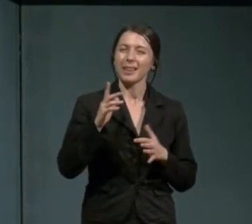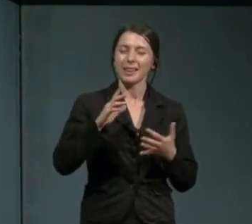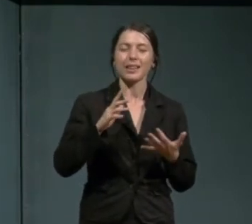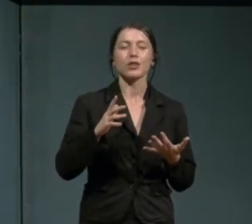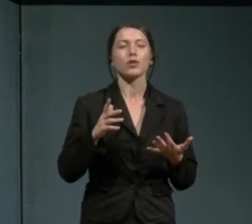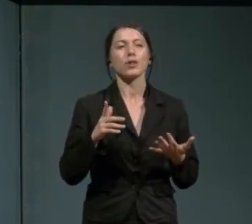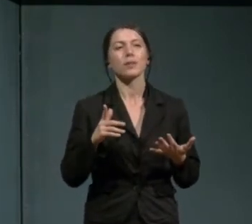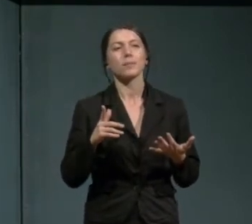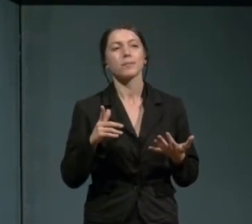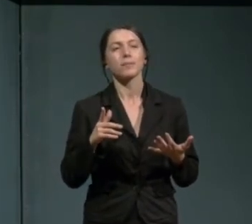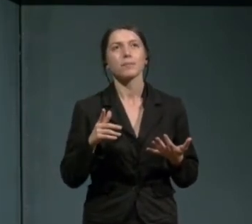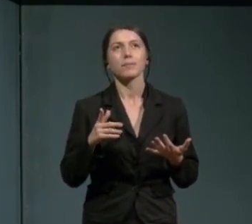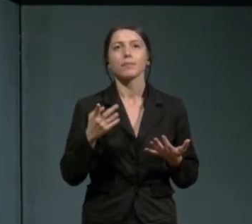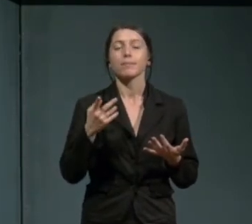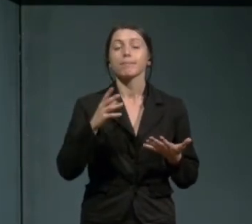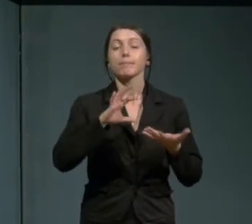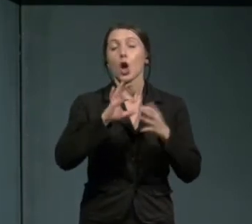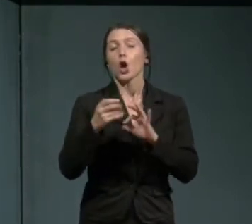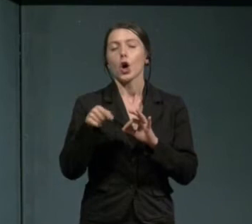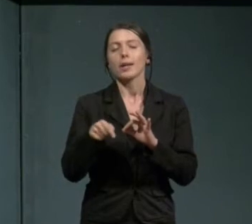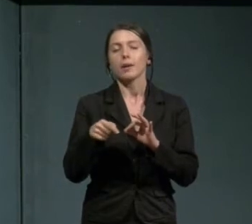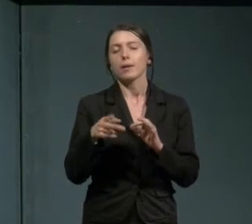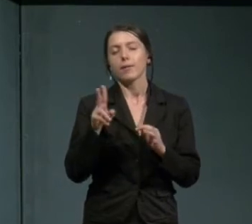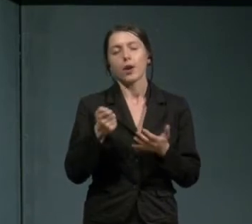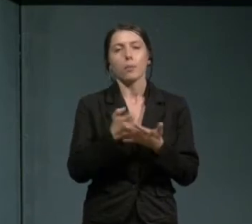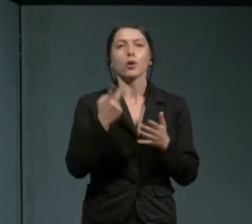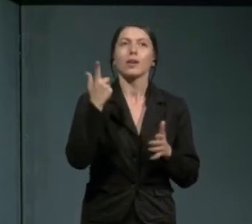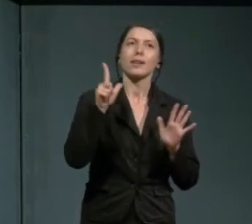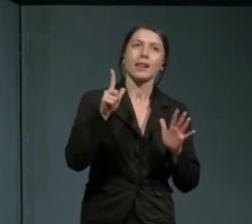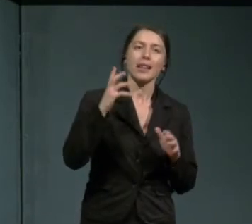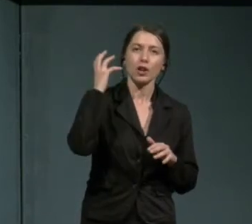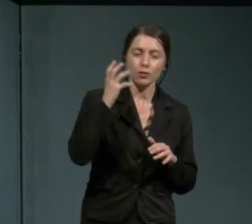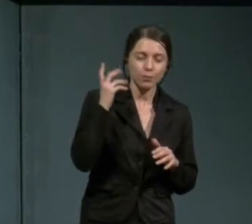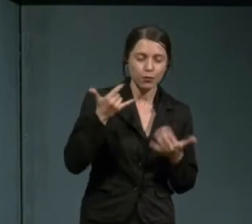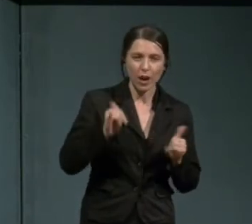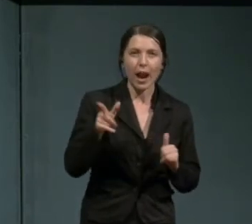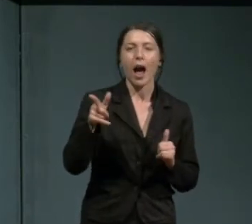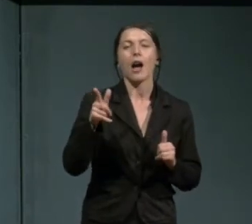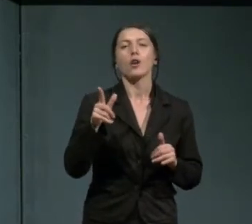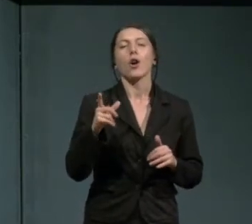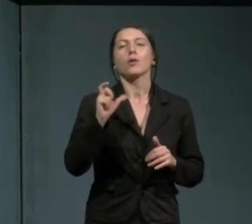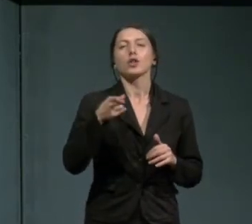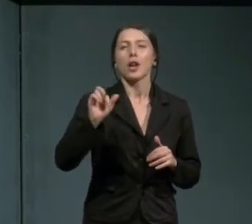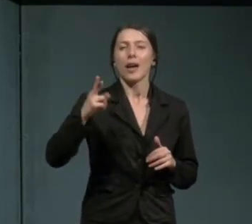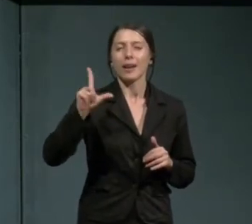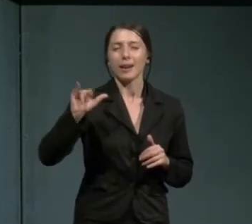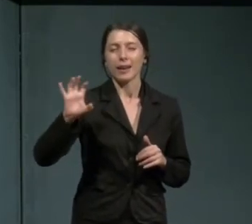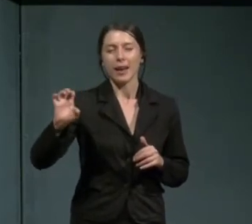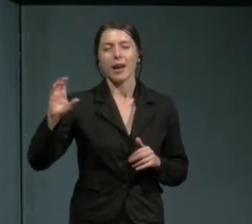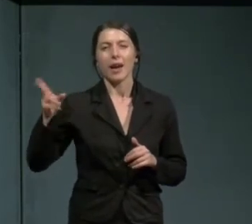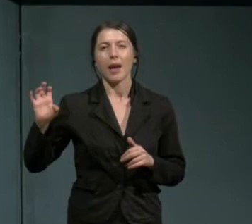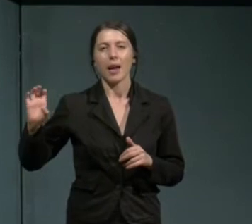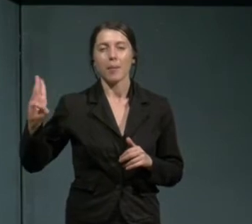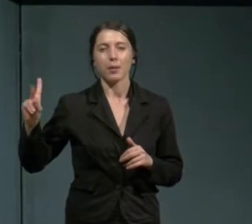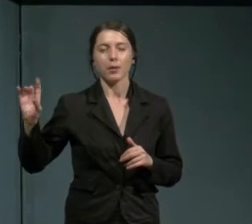una due momenti importanti e 7 gennaio con charlie hebdo e il 13 novembre con gli atti che vengono